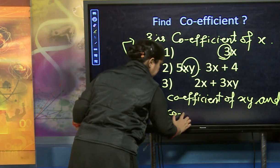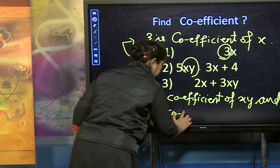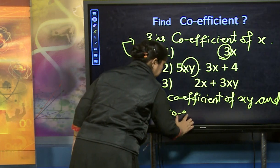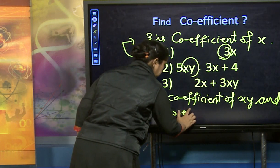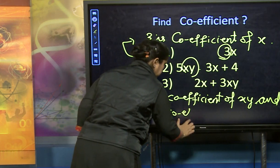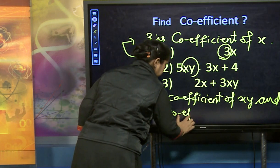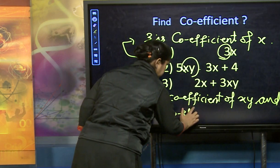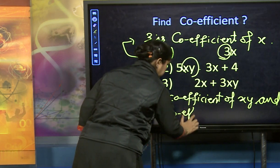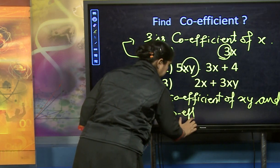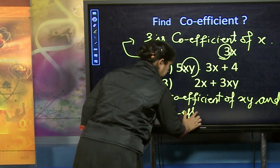कि एक्स